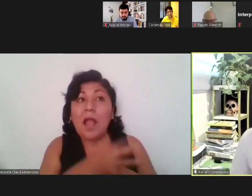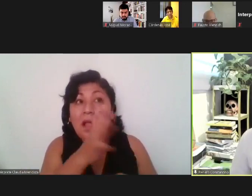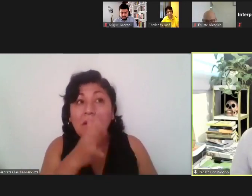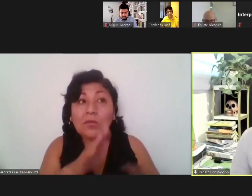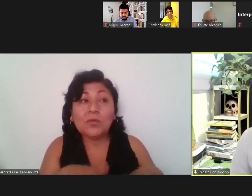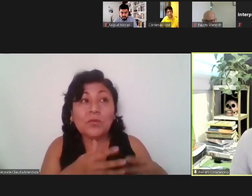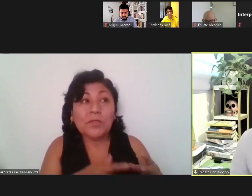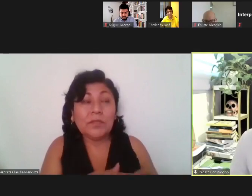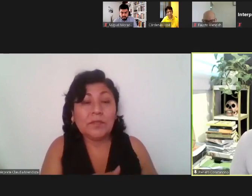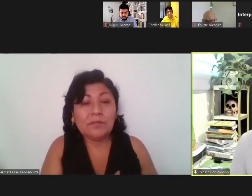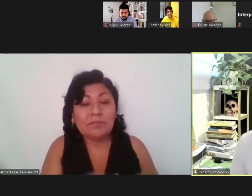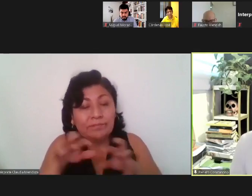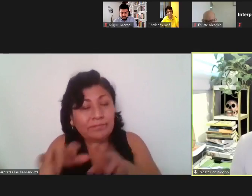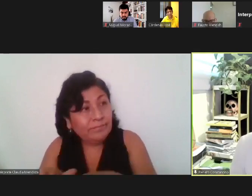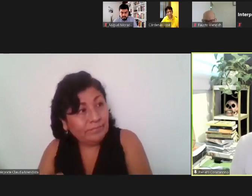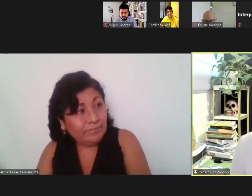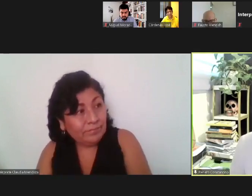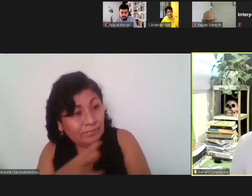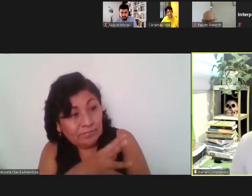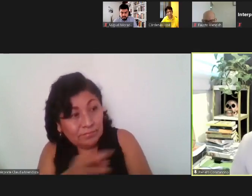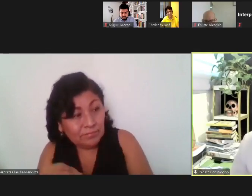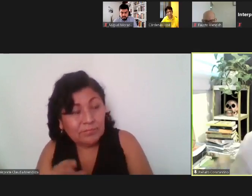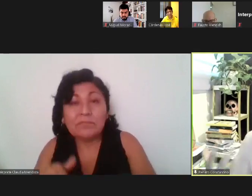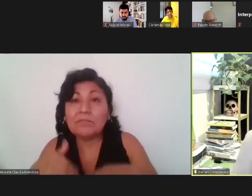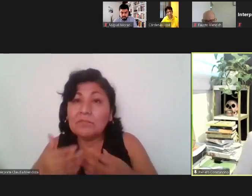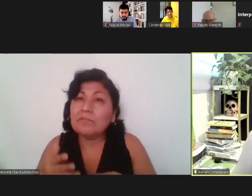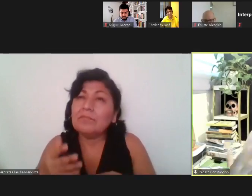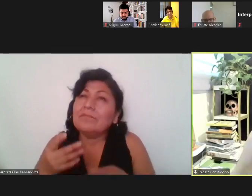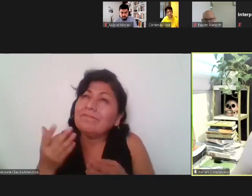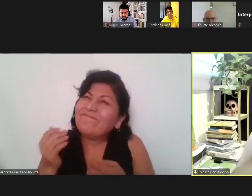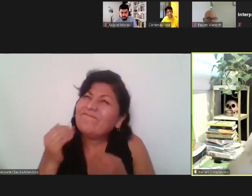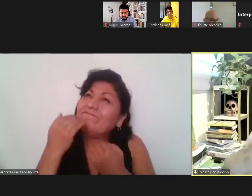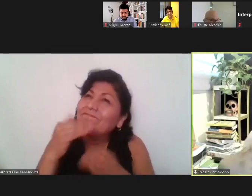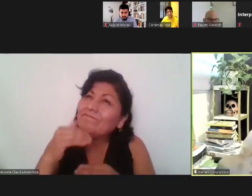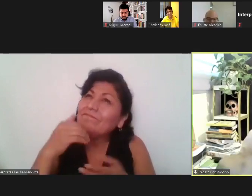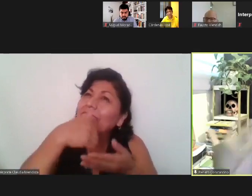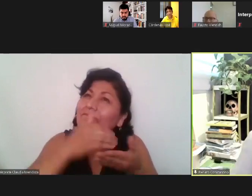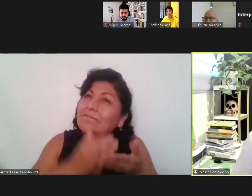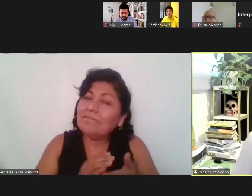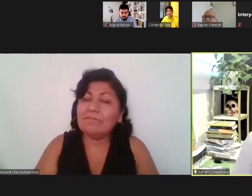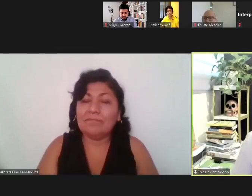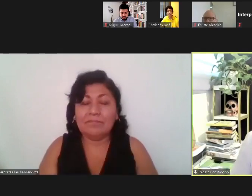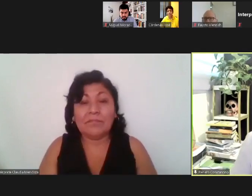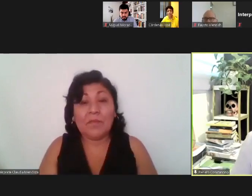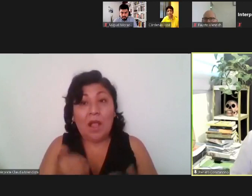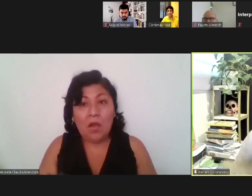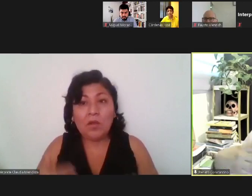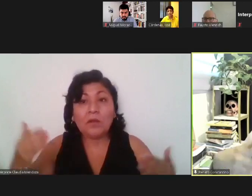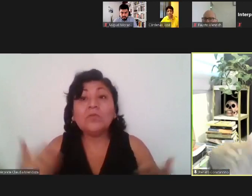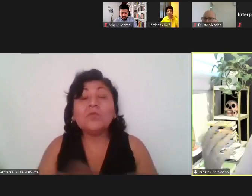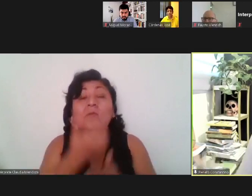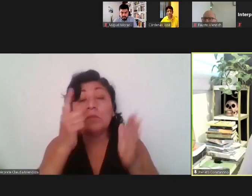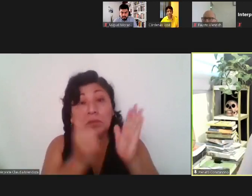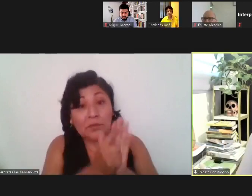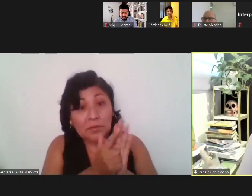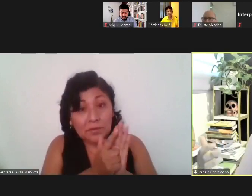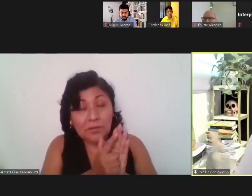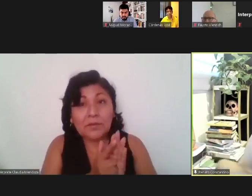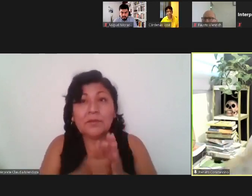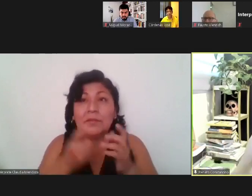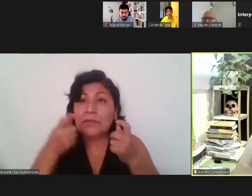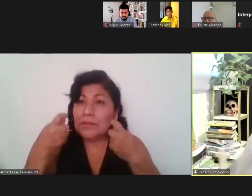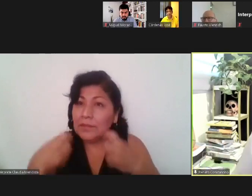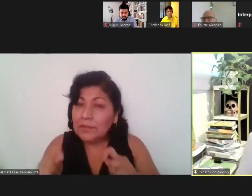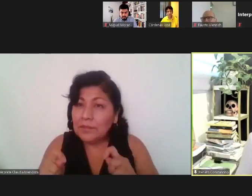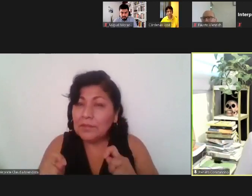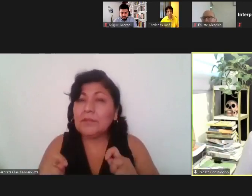A lo que justamente apunta el nuevo proyecto de ley que quiere modificar esto es que se puedan plantear